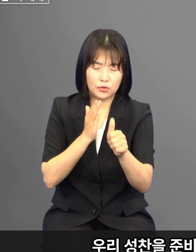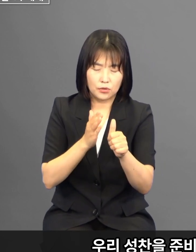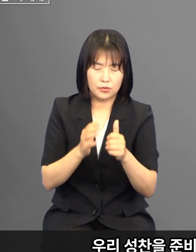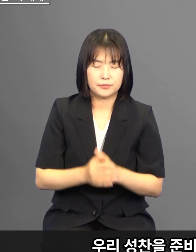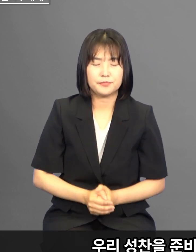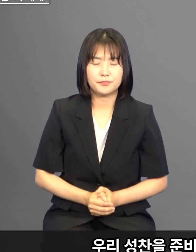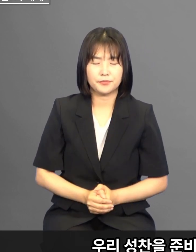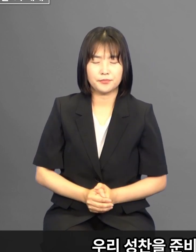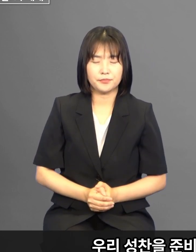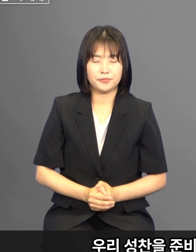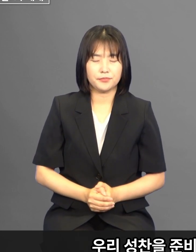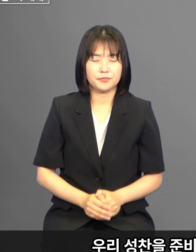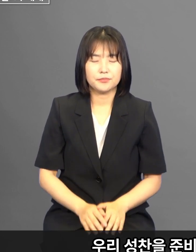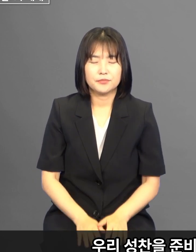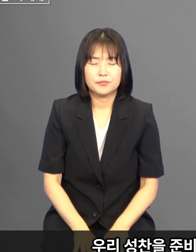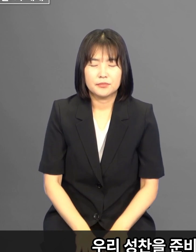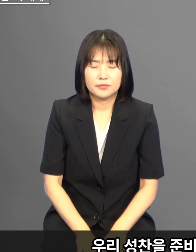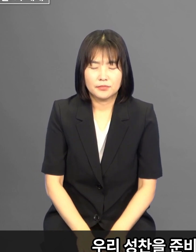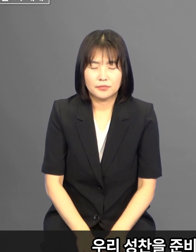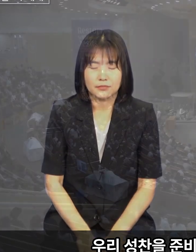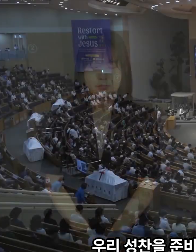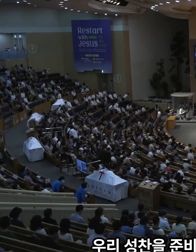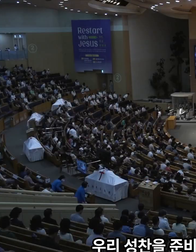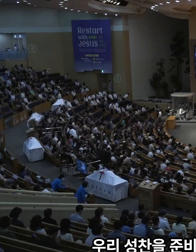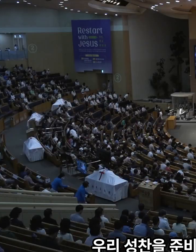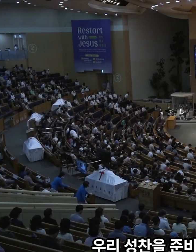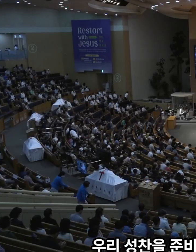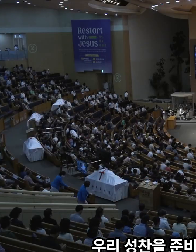성찬을 준비하겠습니다. 기도하겠습니다.